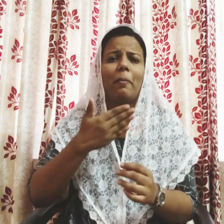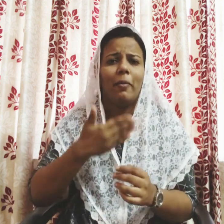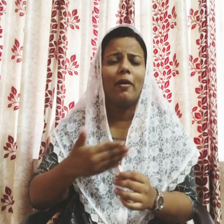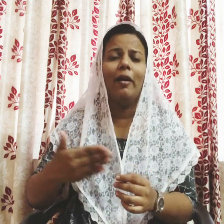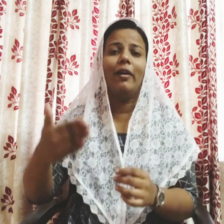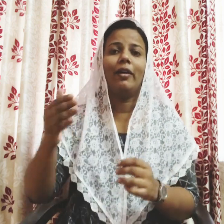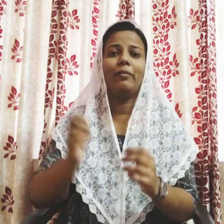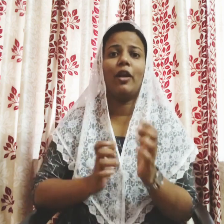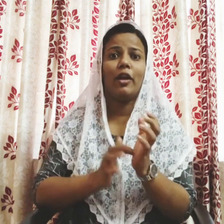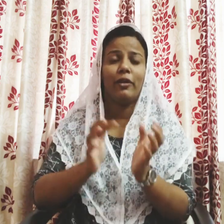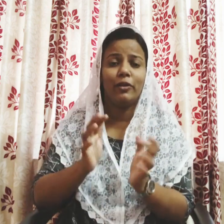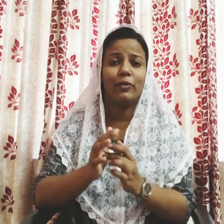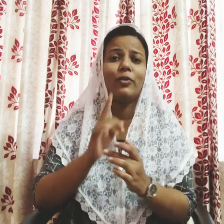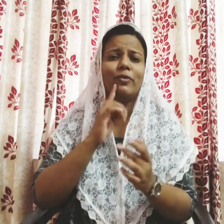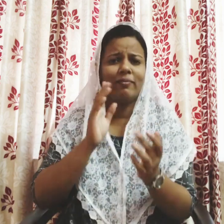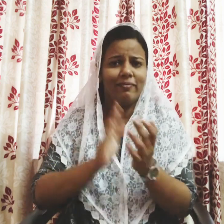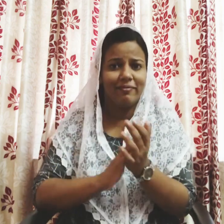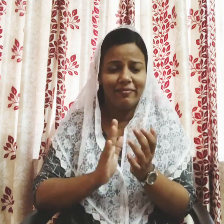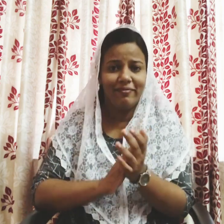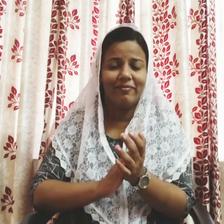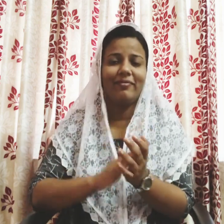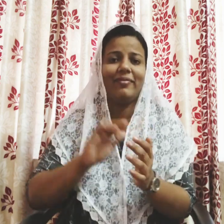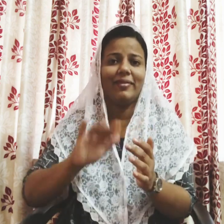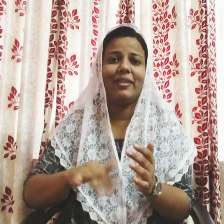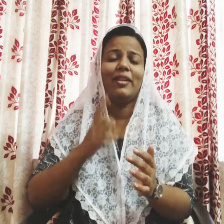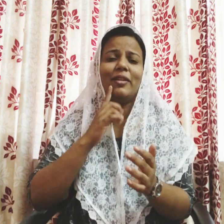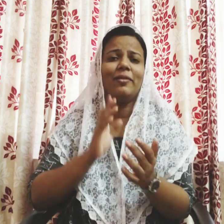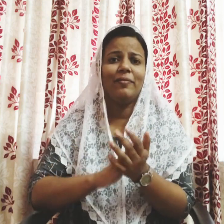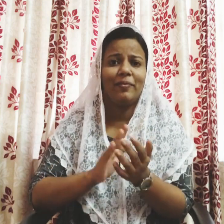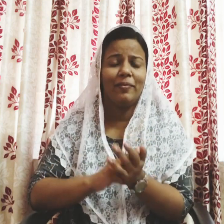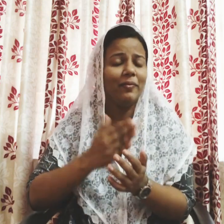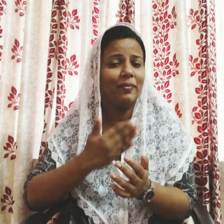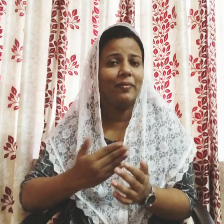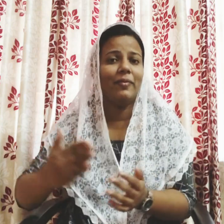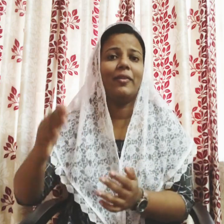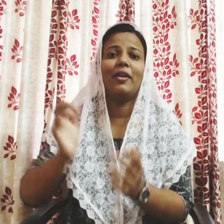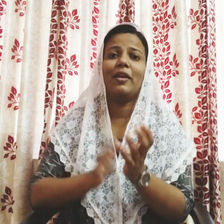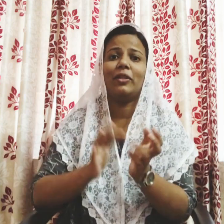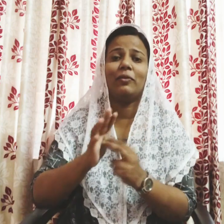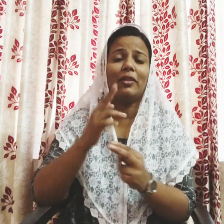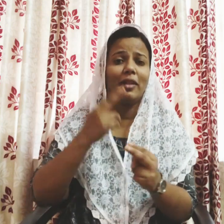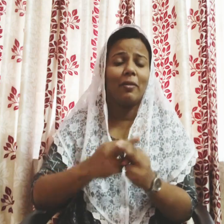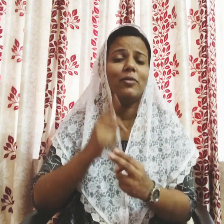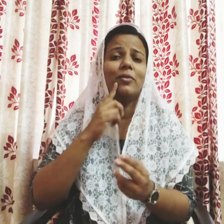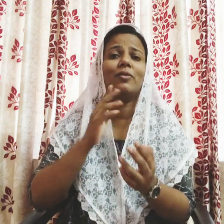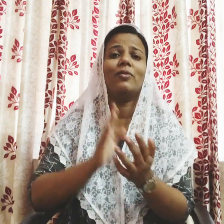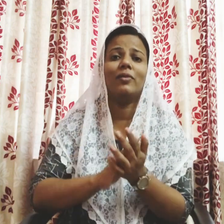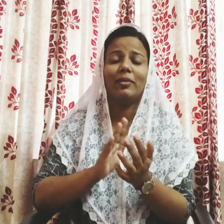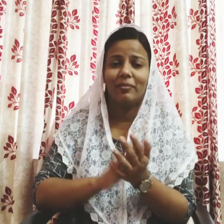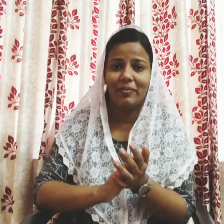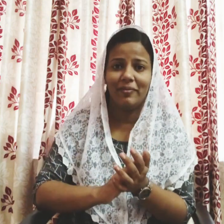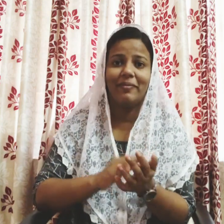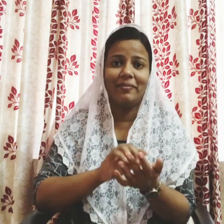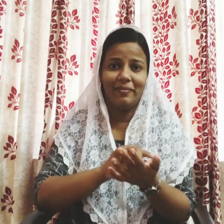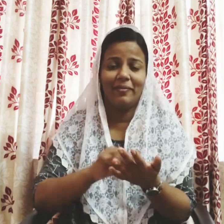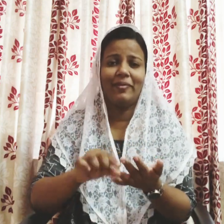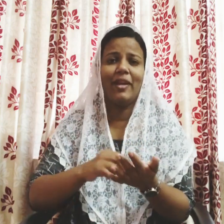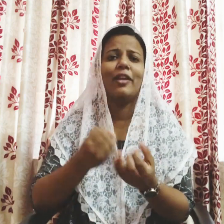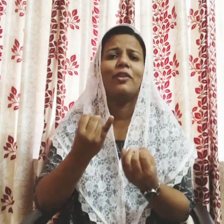വീണ്ടും കൽപ്പന വരികയാണ്, ദൈവത്തിന് സ്തുതി പാടുവീൻ. ഈ പ്രഭാതത്തിൽ സ്തുതി പാടുവീൻ, അവൻ്റെ നാമത്തിന് സ്തുതി പാടുവീൻ. ഹല്ലേലൂയ. എത്ര പേർ